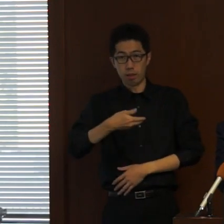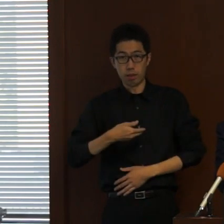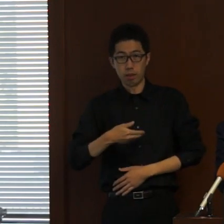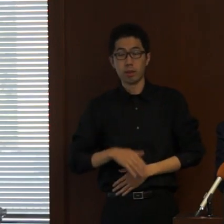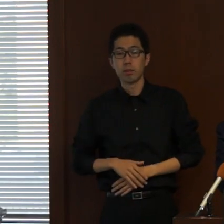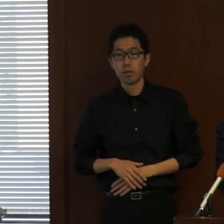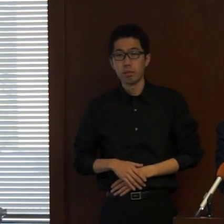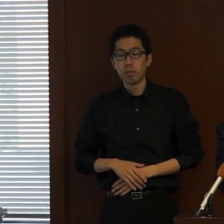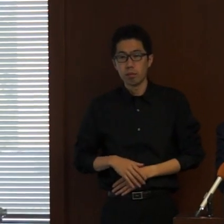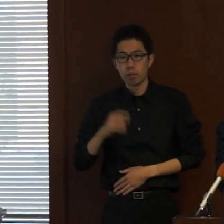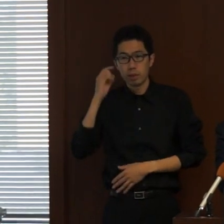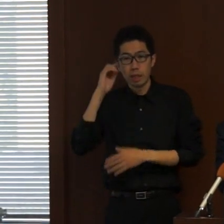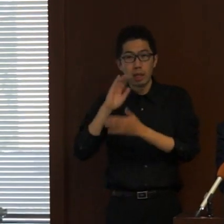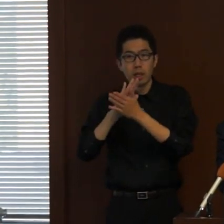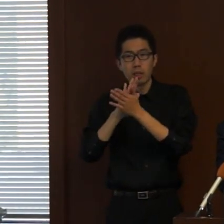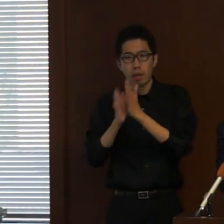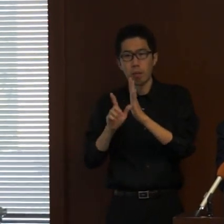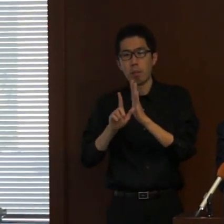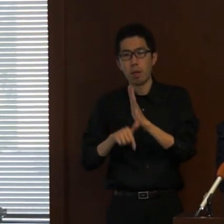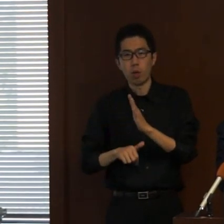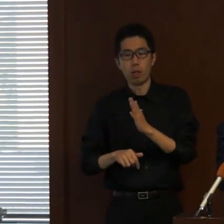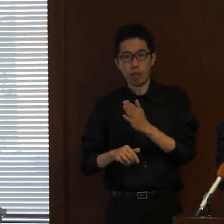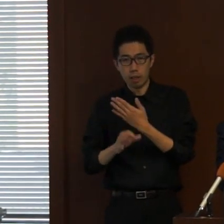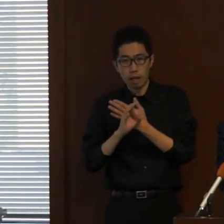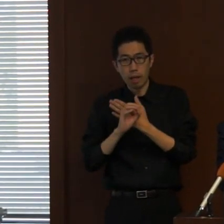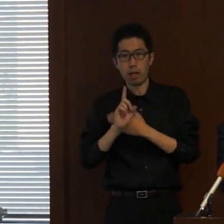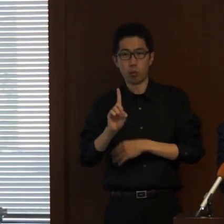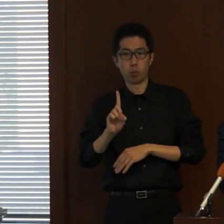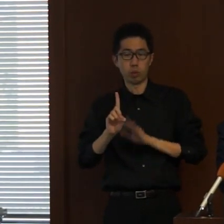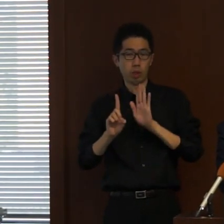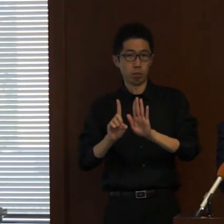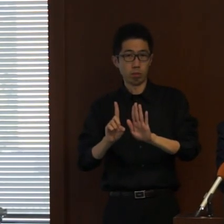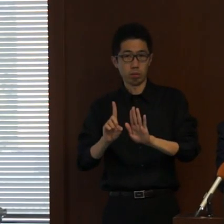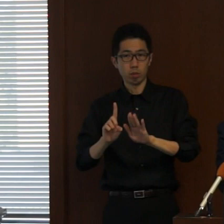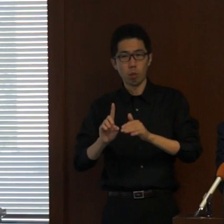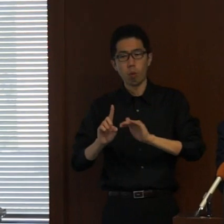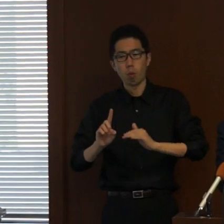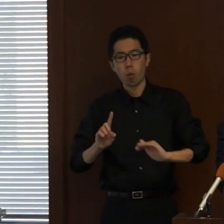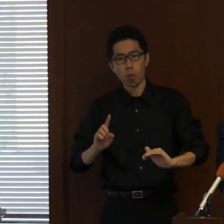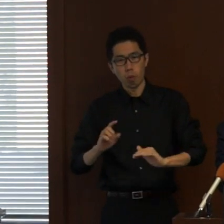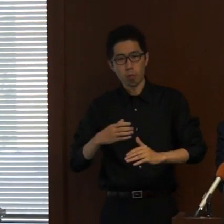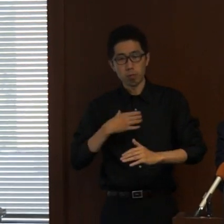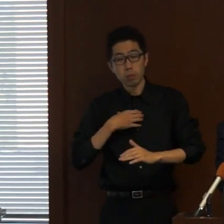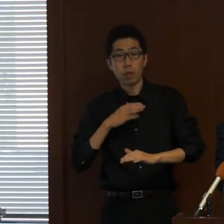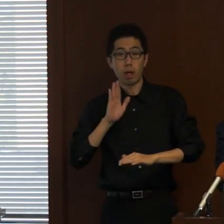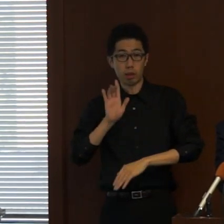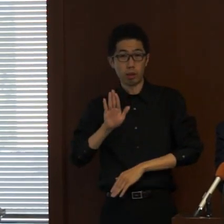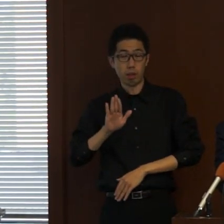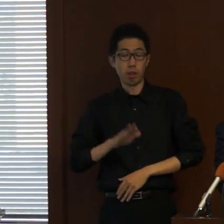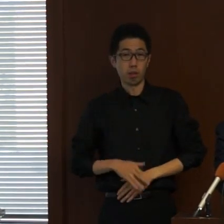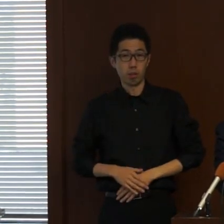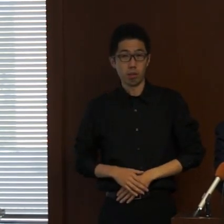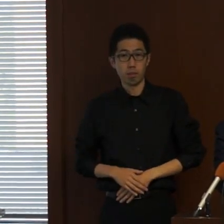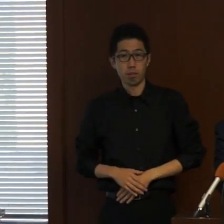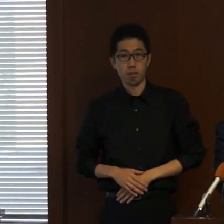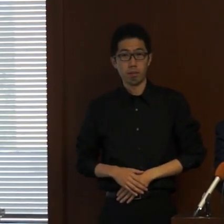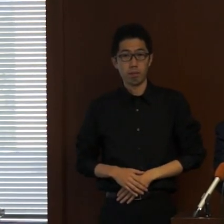佐賀県の場合、一つ子どもの事案がありました。で、常に